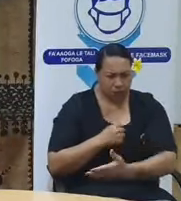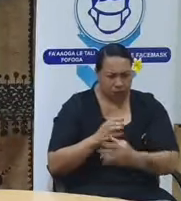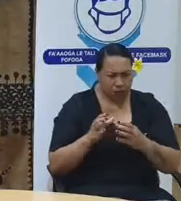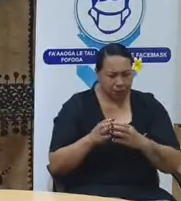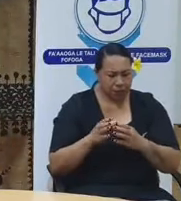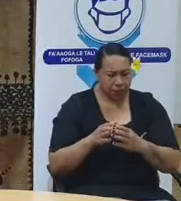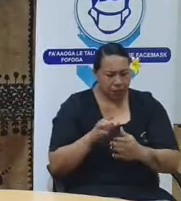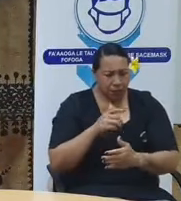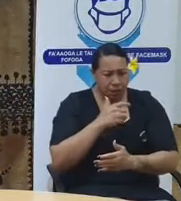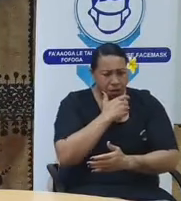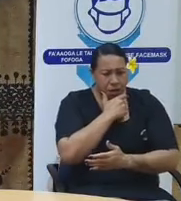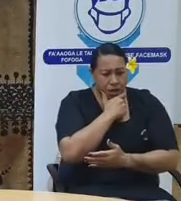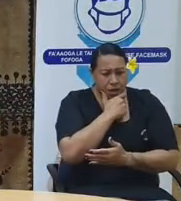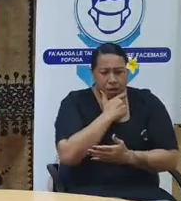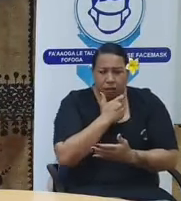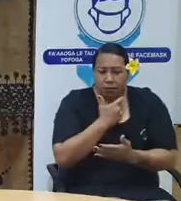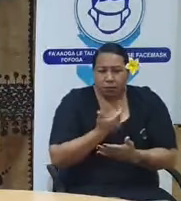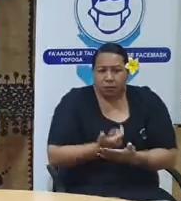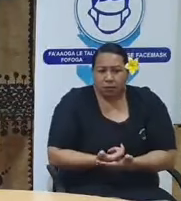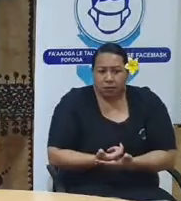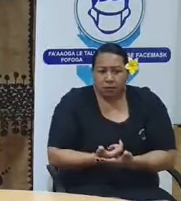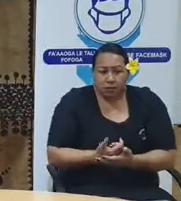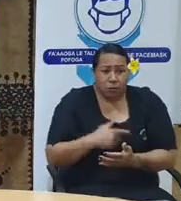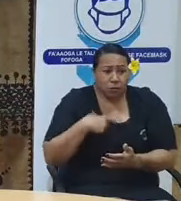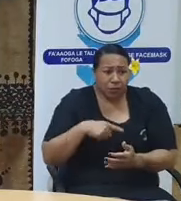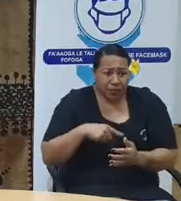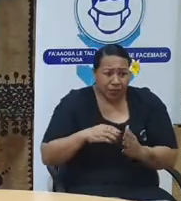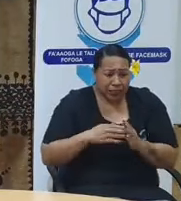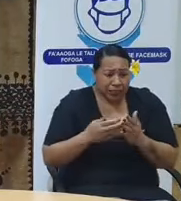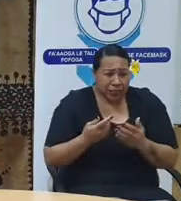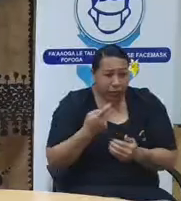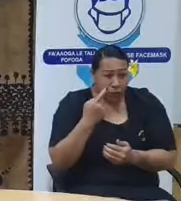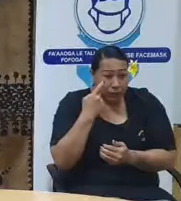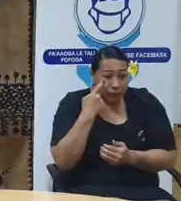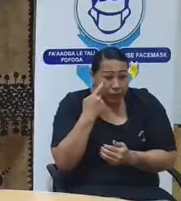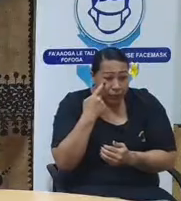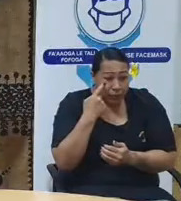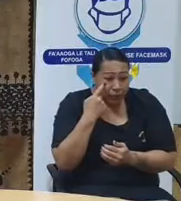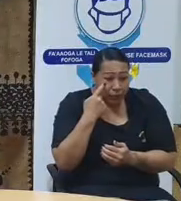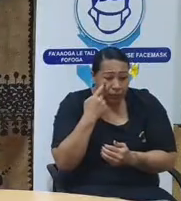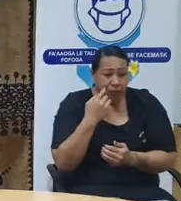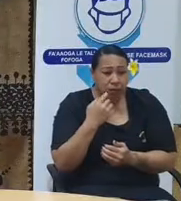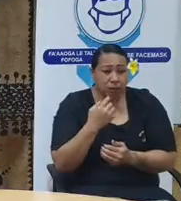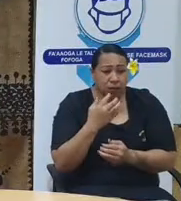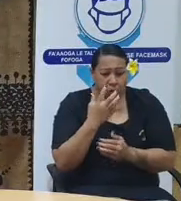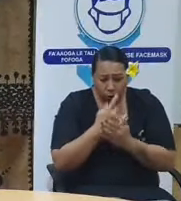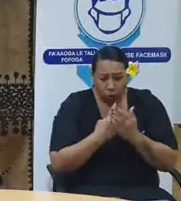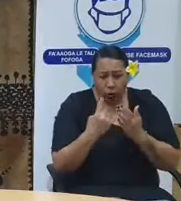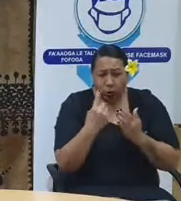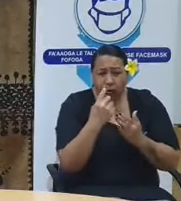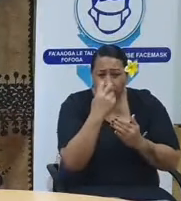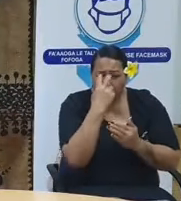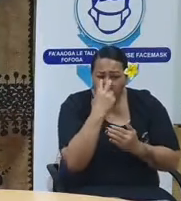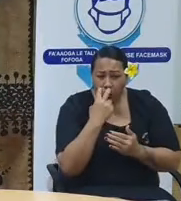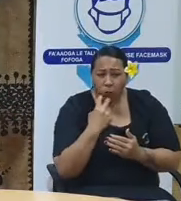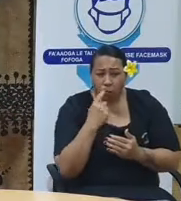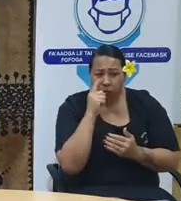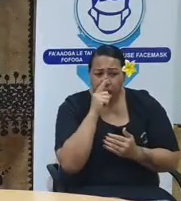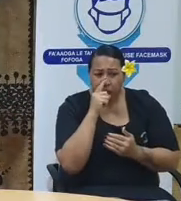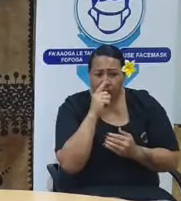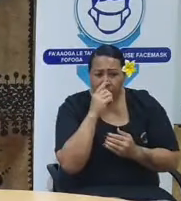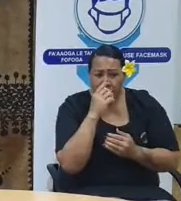isi ofo matou nei le tua inga mele wa mata na li ali mai. Ia i le tu umai na o la tau lungo ba. Ai si la fia le lei e